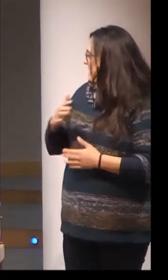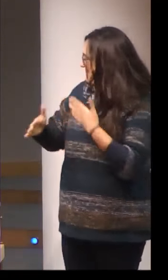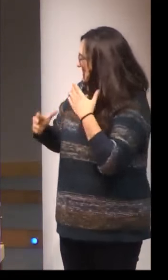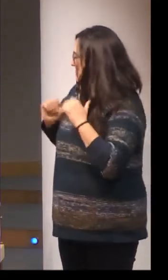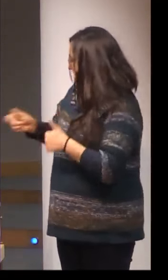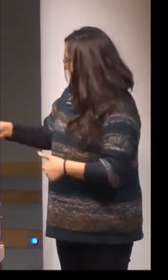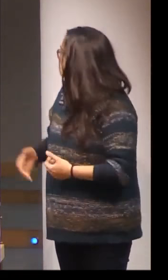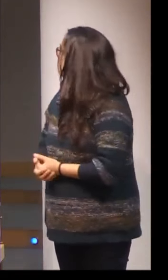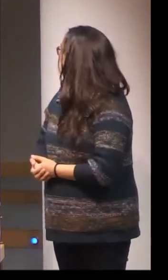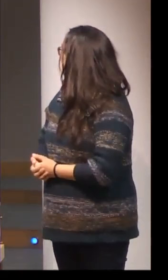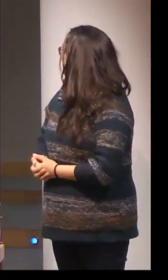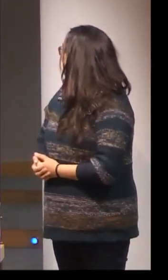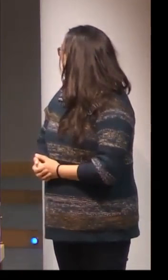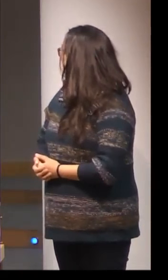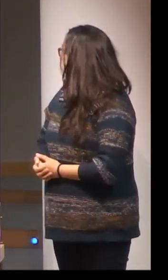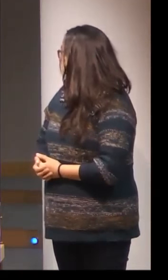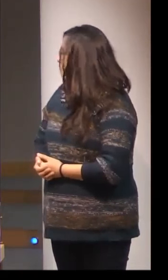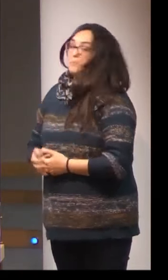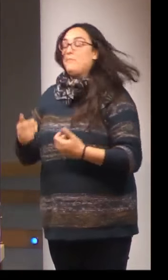¿vale? Pues podemos empezar.